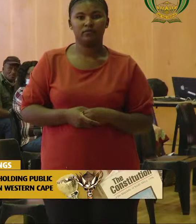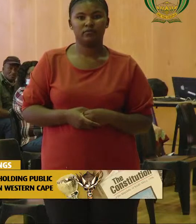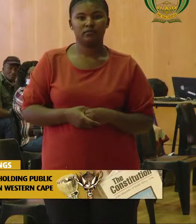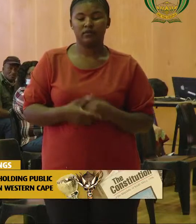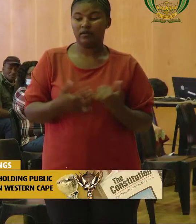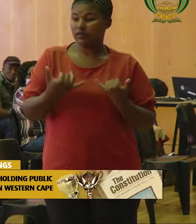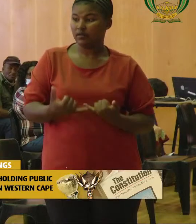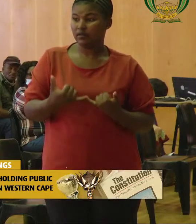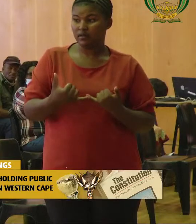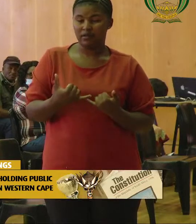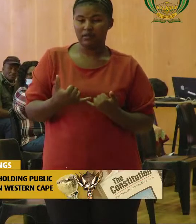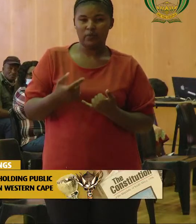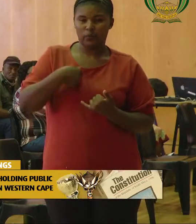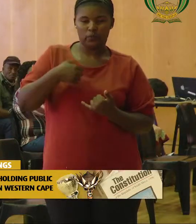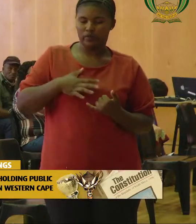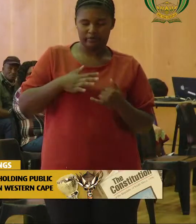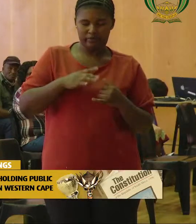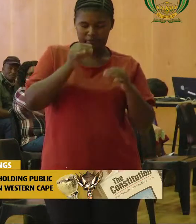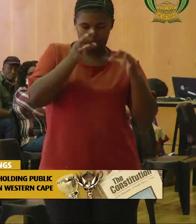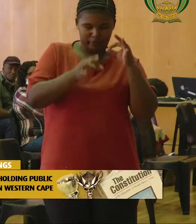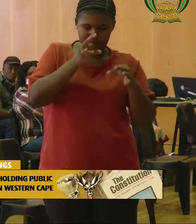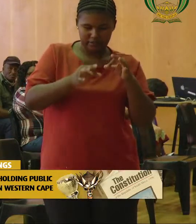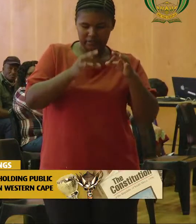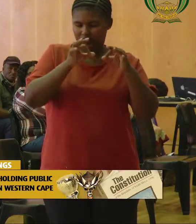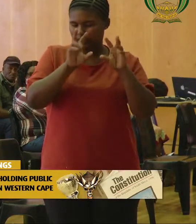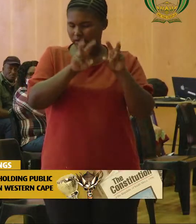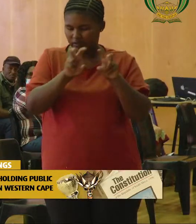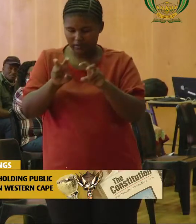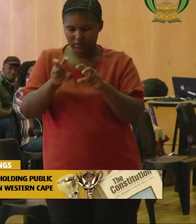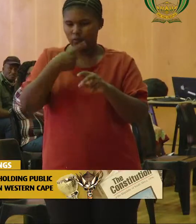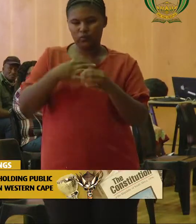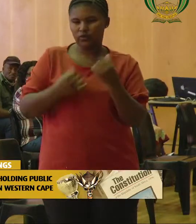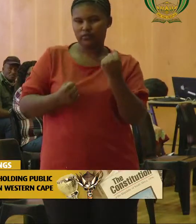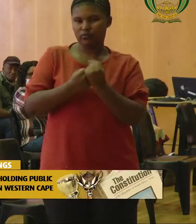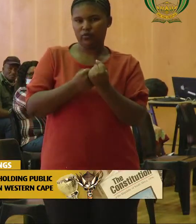want koalisiepolitiek werk nie.